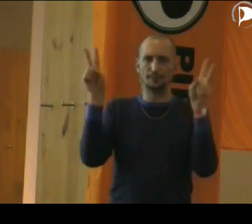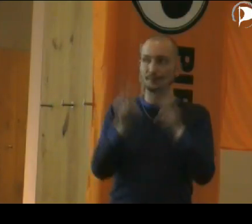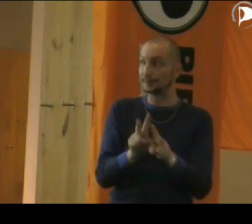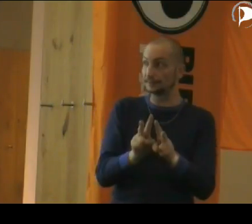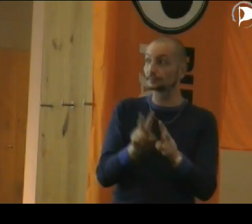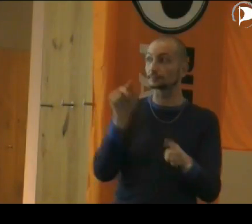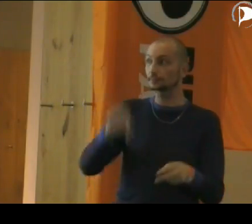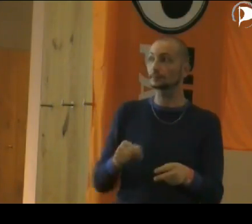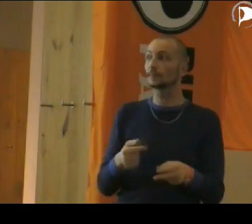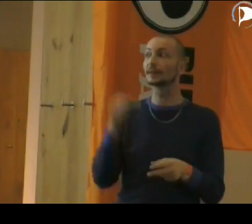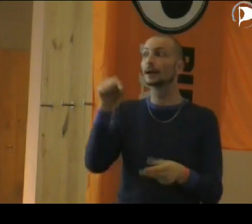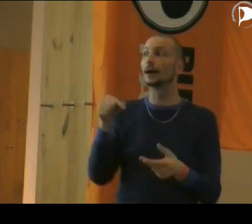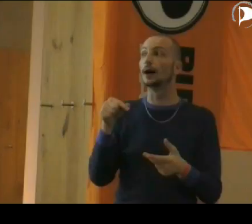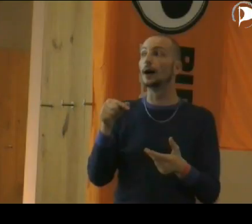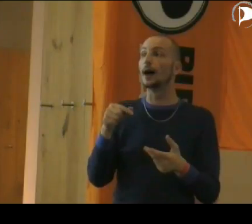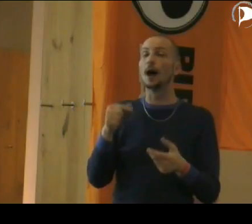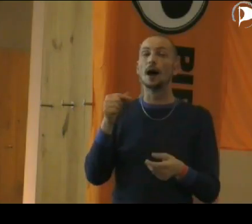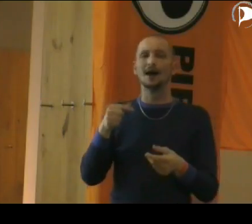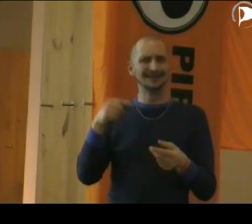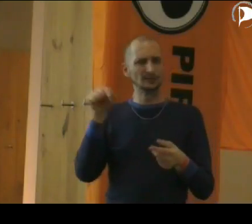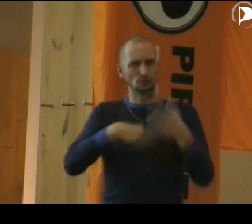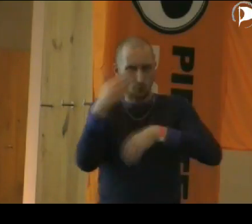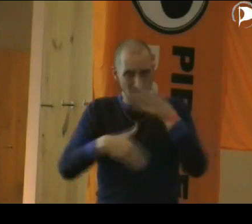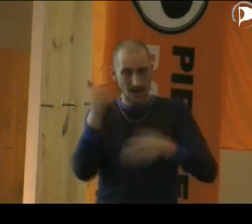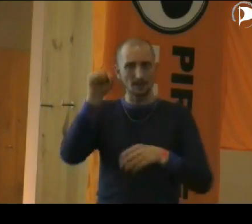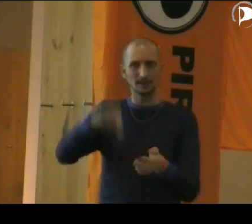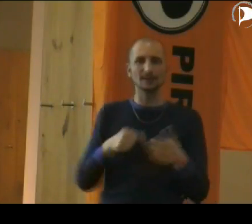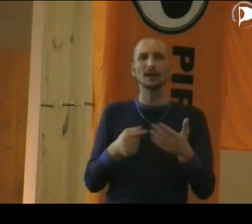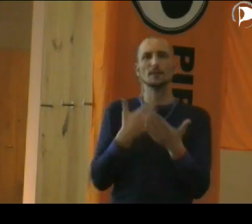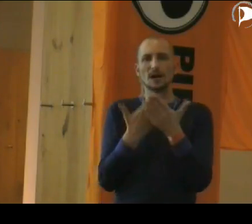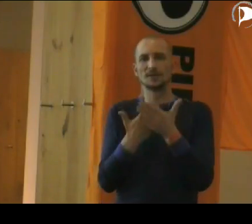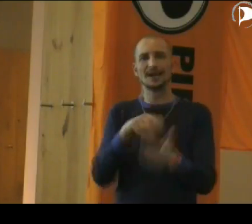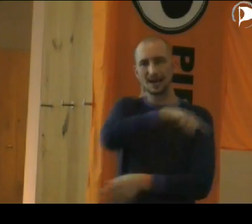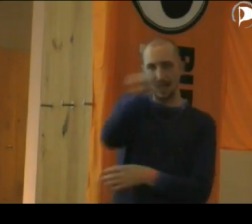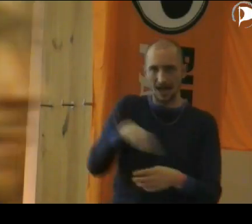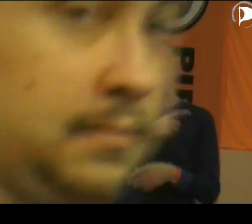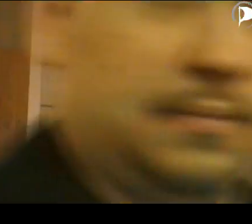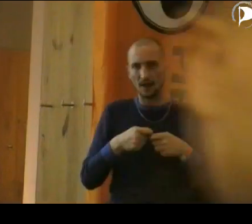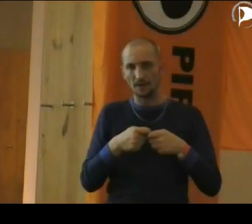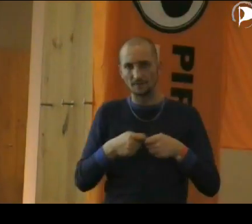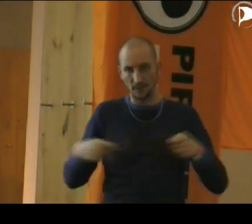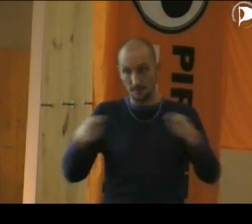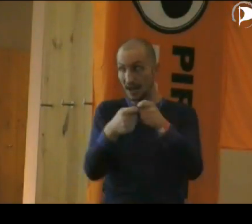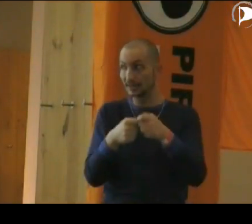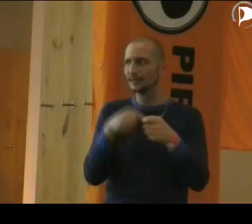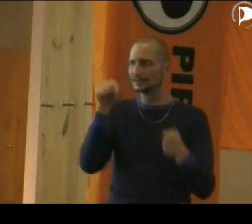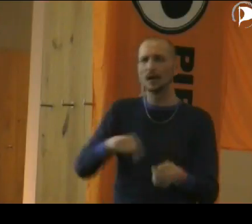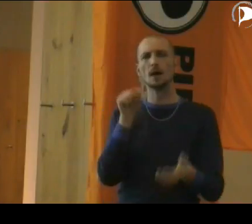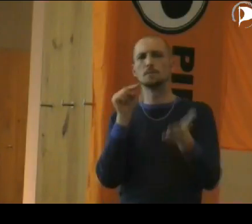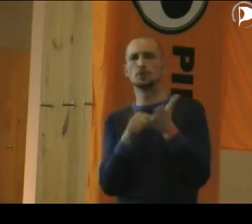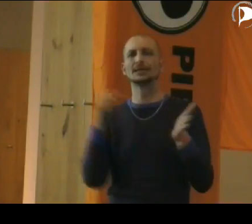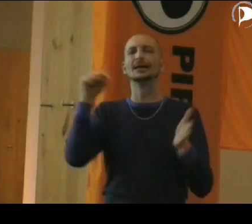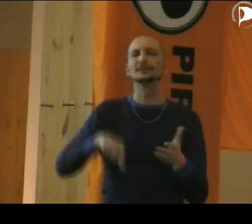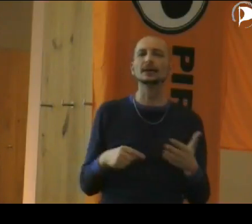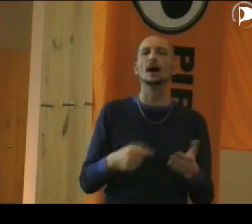übrigens auch ganz wunderbaren der kreisverbände ein kreisverband ist für mich ein land beziehungsweise stadtkreis ab punkt das machen wir müssen das ist